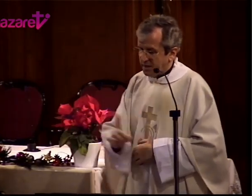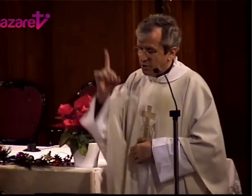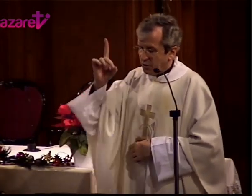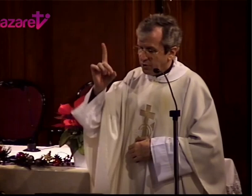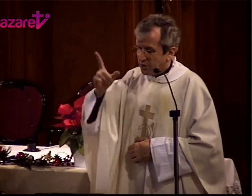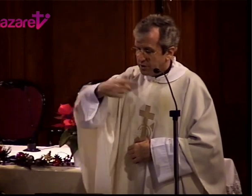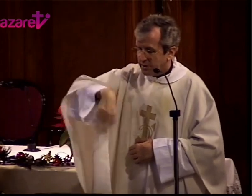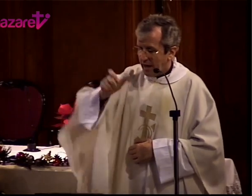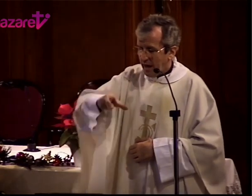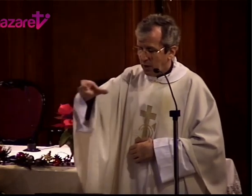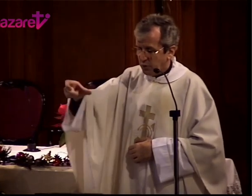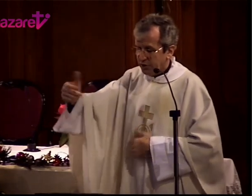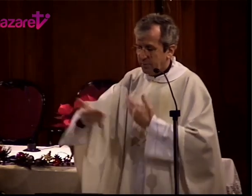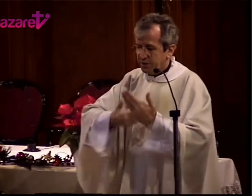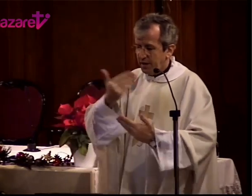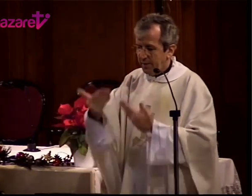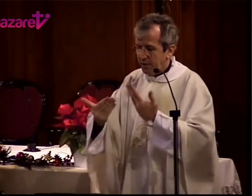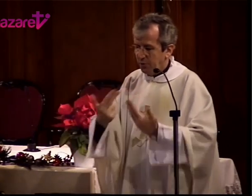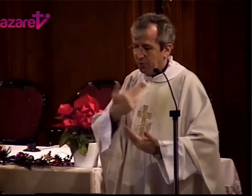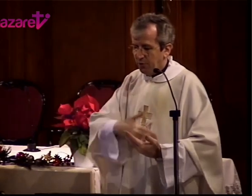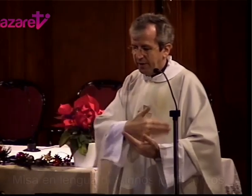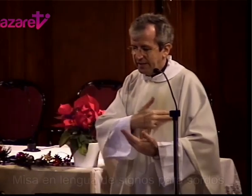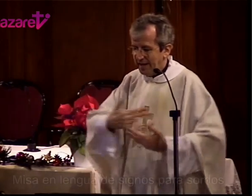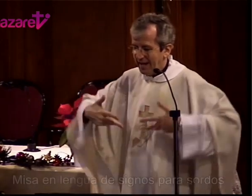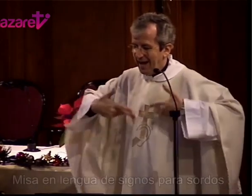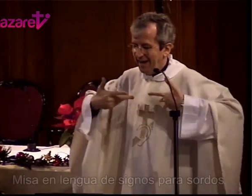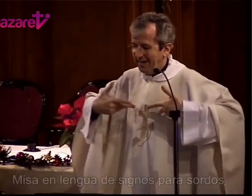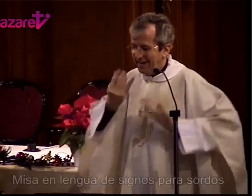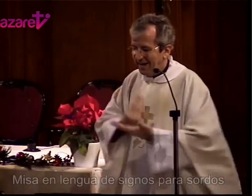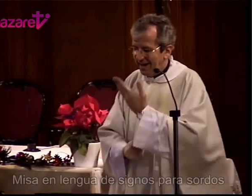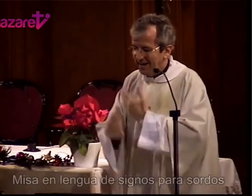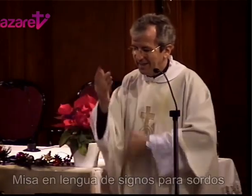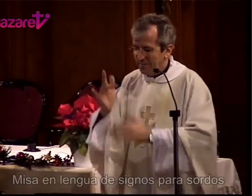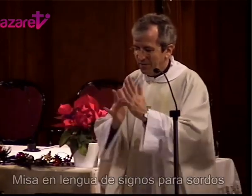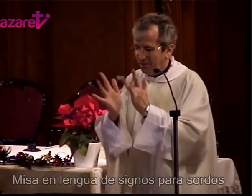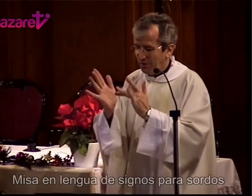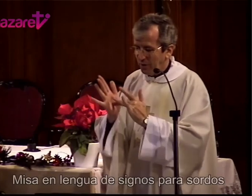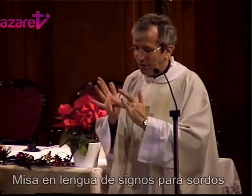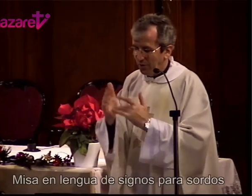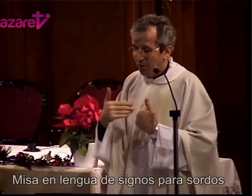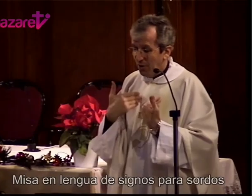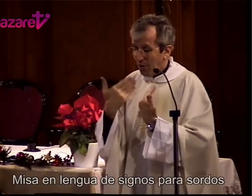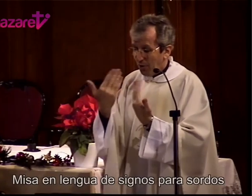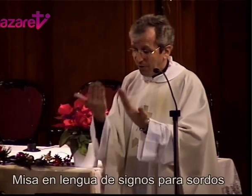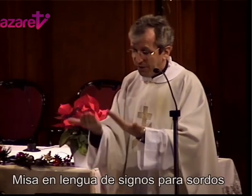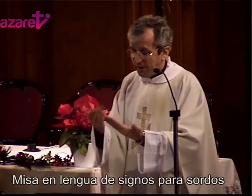Señor Dios, a los que hemos celebrado con cristiana alegría el nacimiento de tu Hijo,